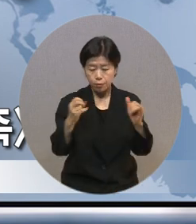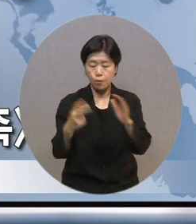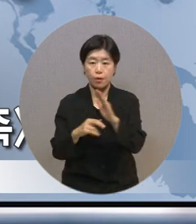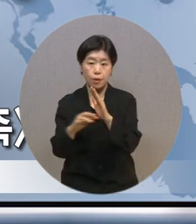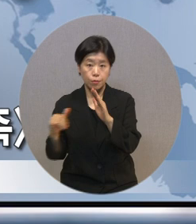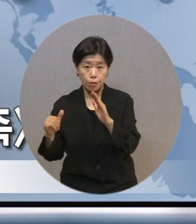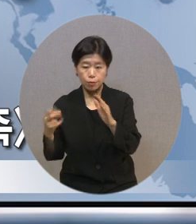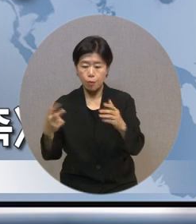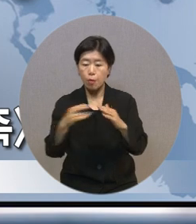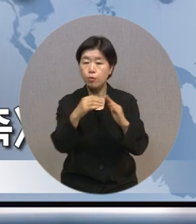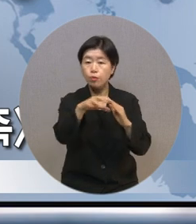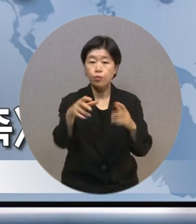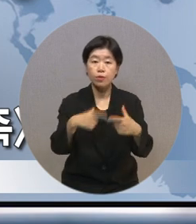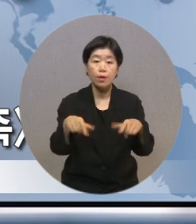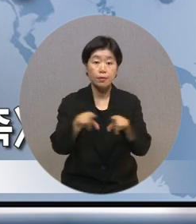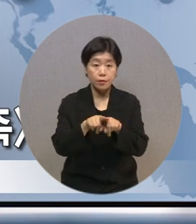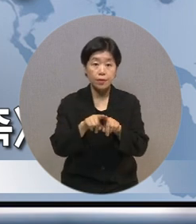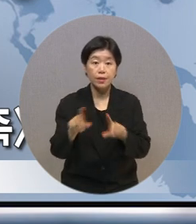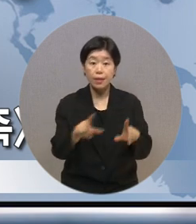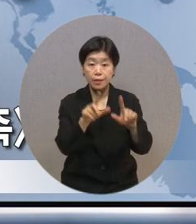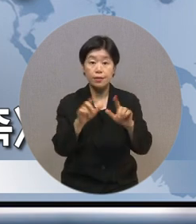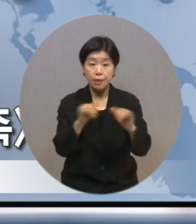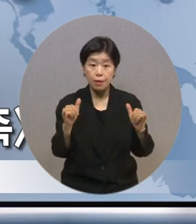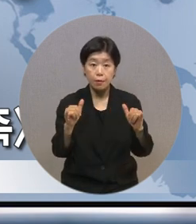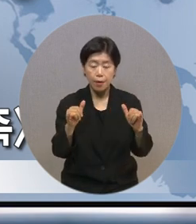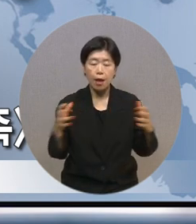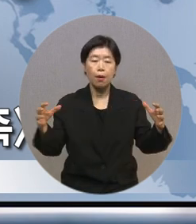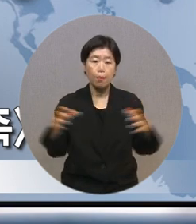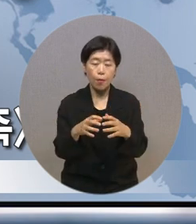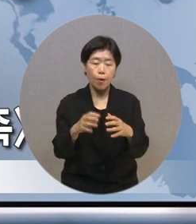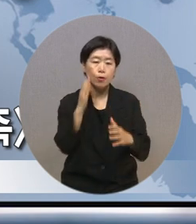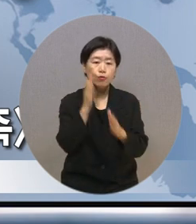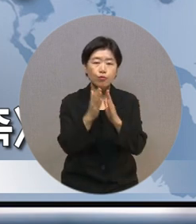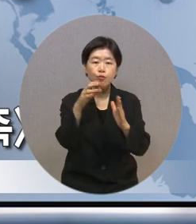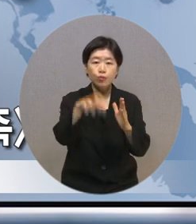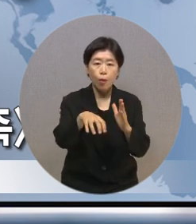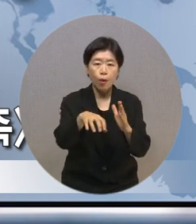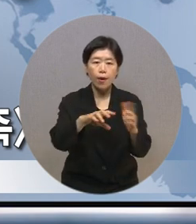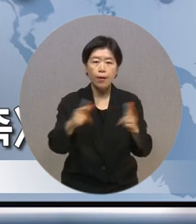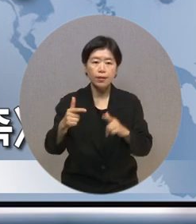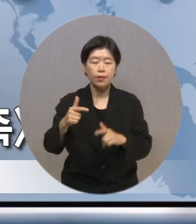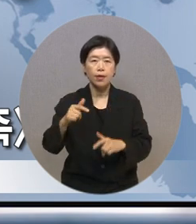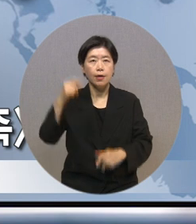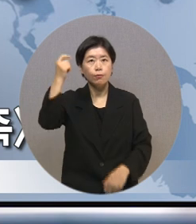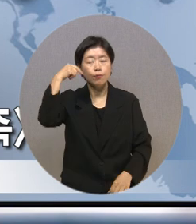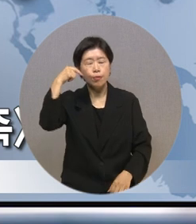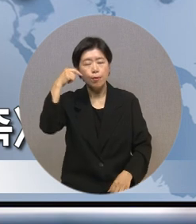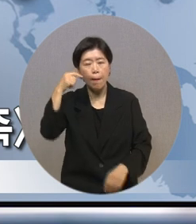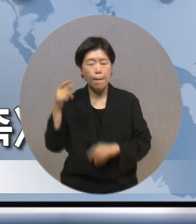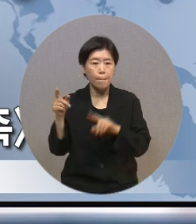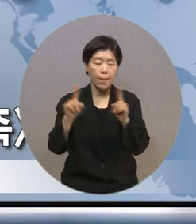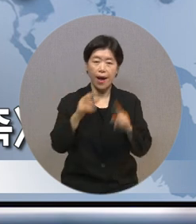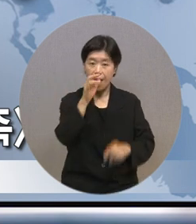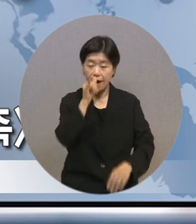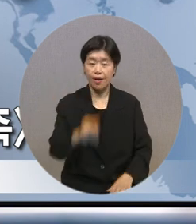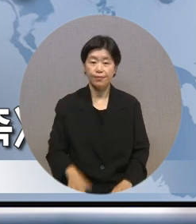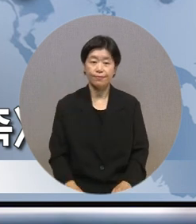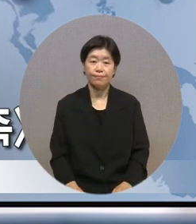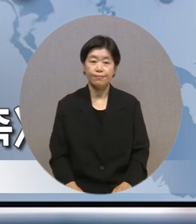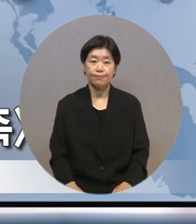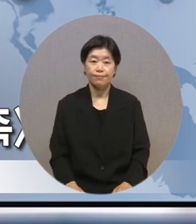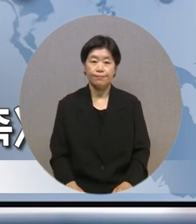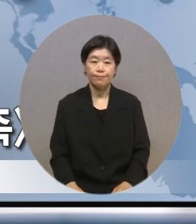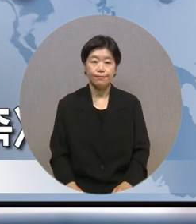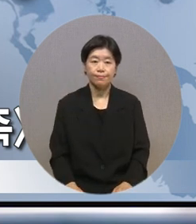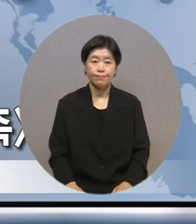마을 주민들과 함께 곡성 치유의 숲에서 자연과 어우러져 오감을 깨우는 시간이었다고 합니다. 김재상